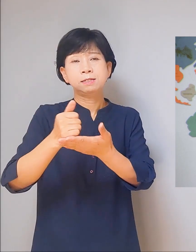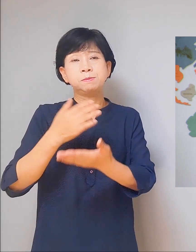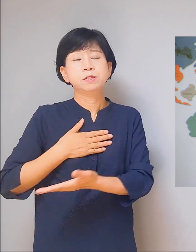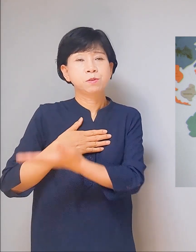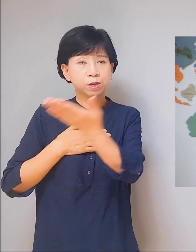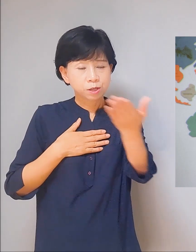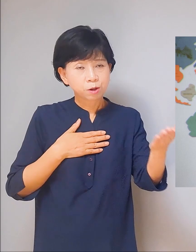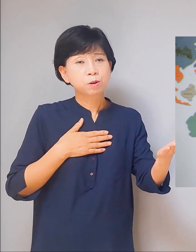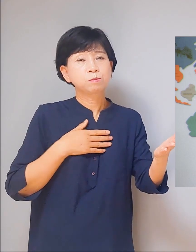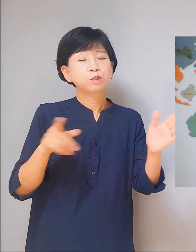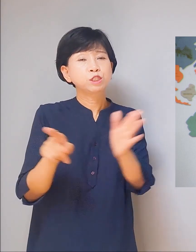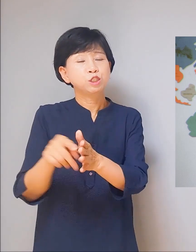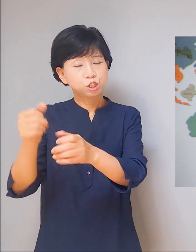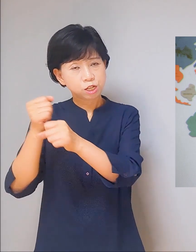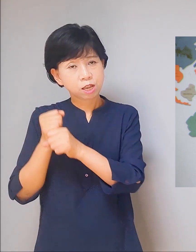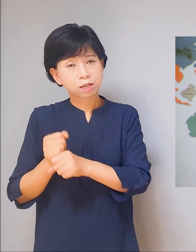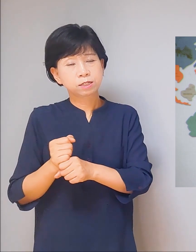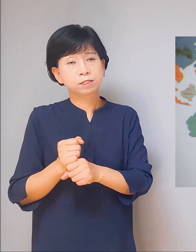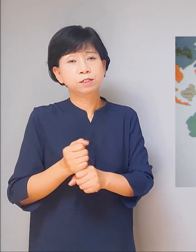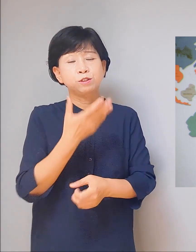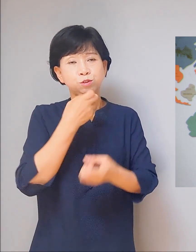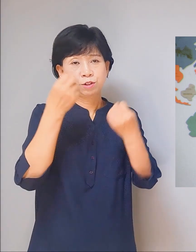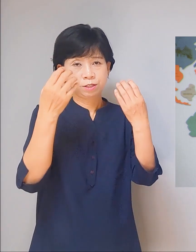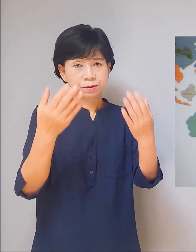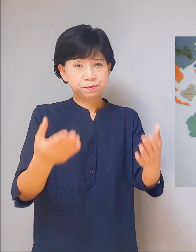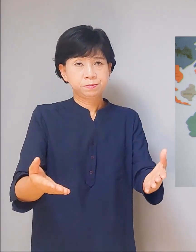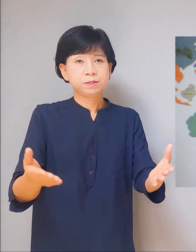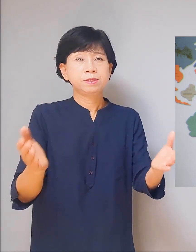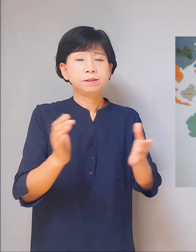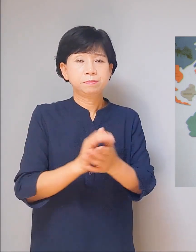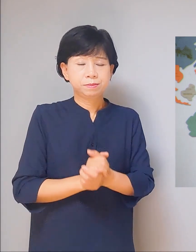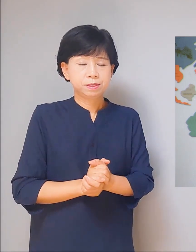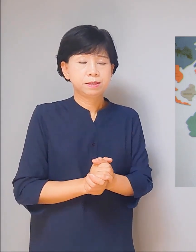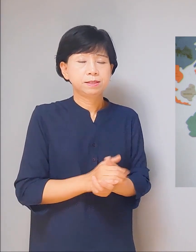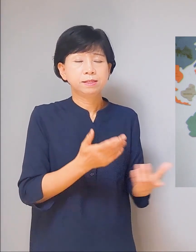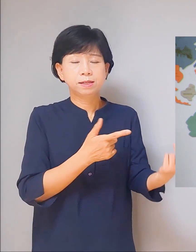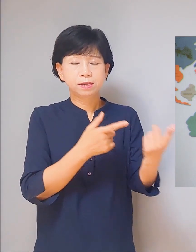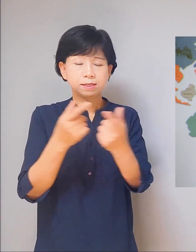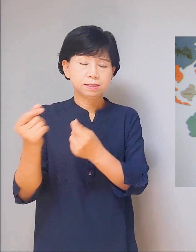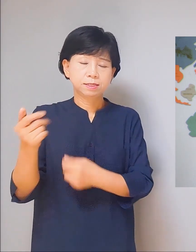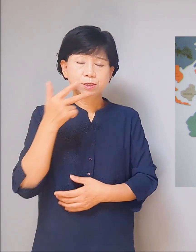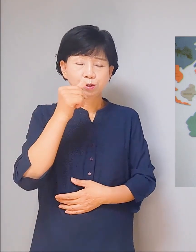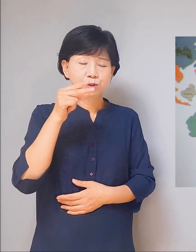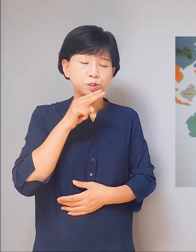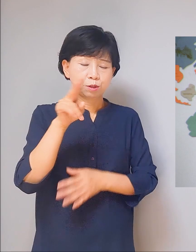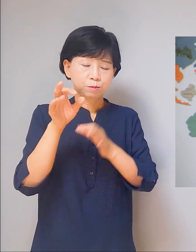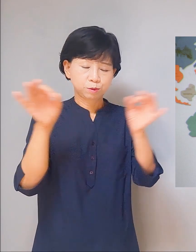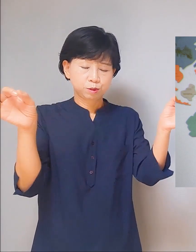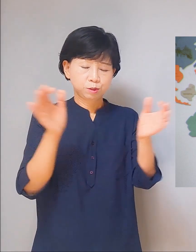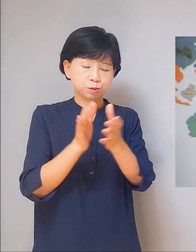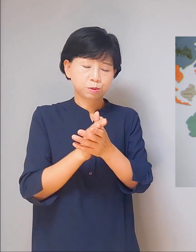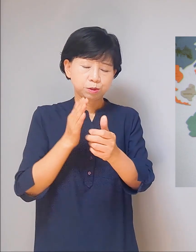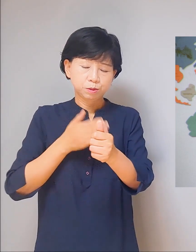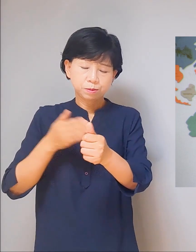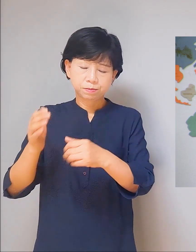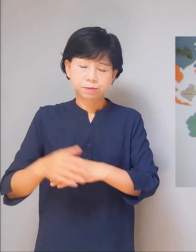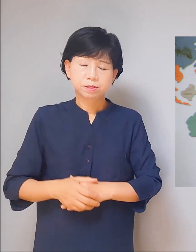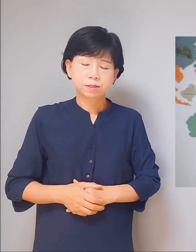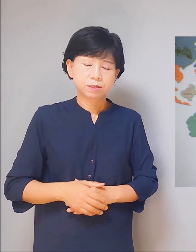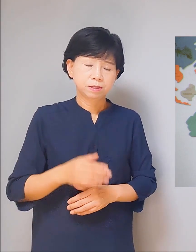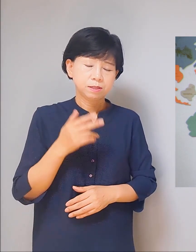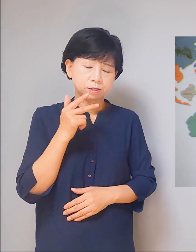여러분이 신뢰하실 수 있기를 바랍니다. 아멘. 같이 우리 주여 한번 부르짖고 말씀 기억하면서